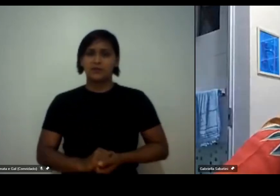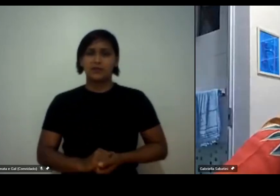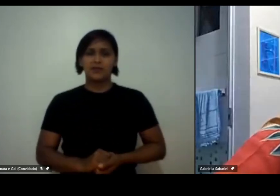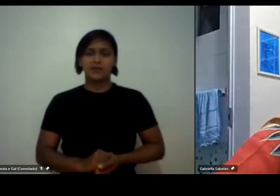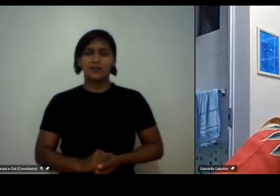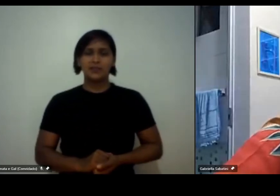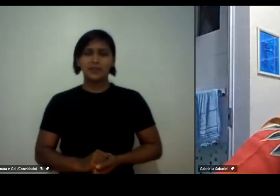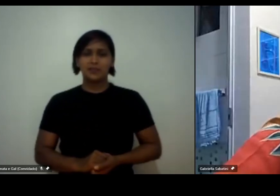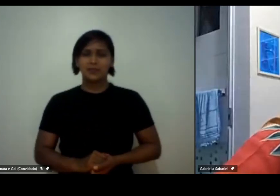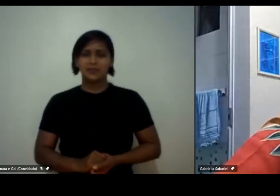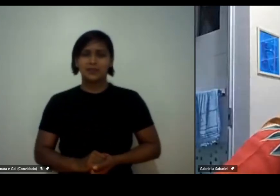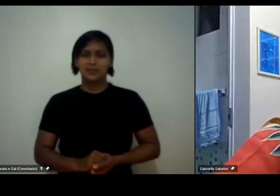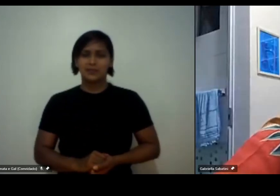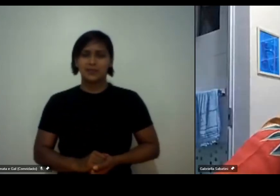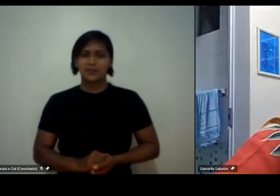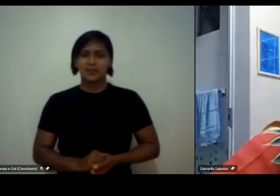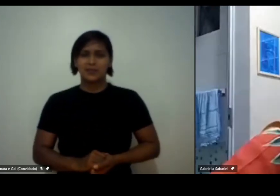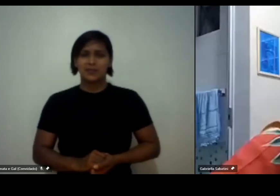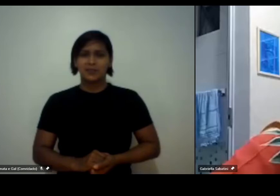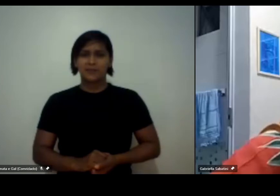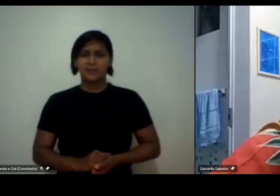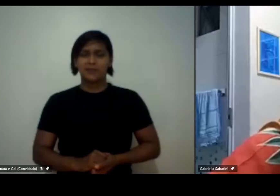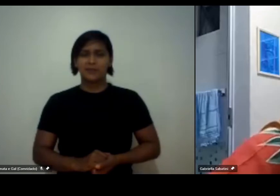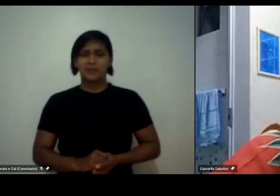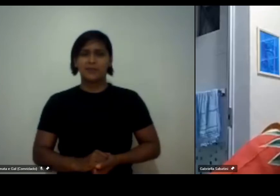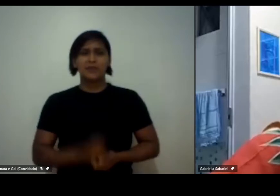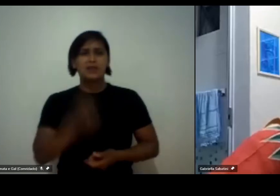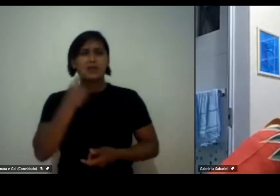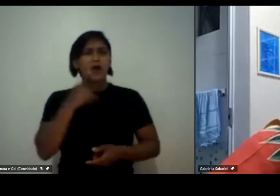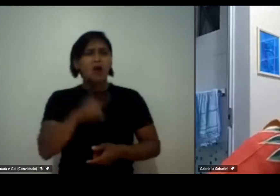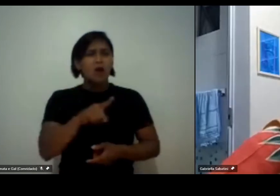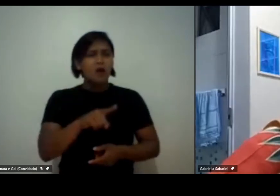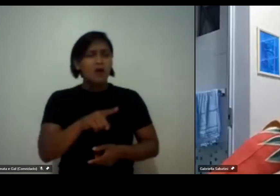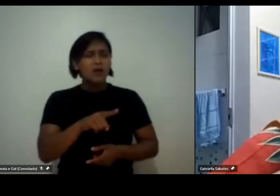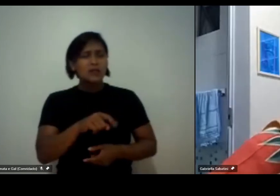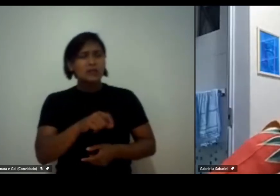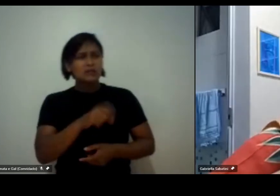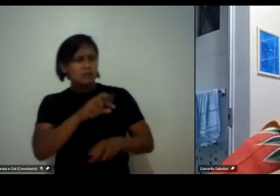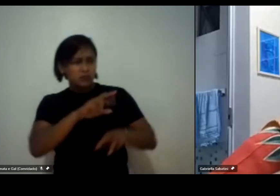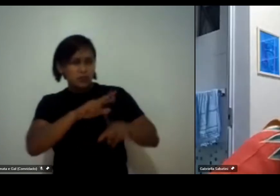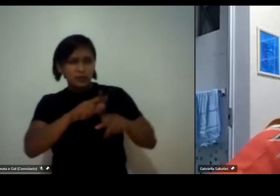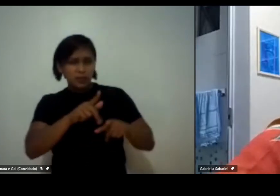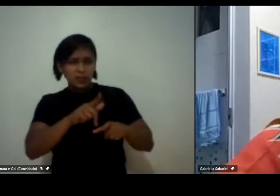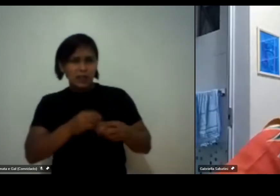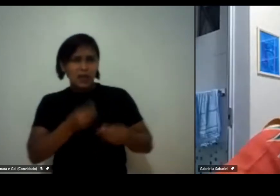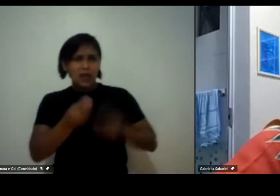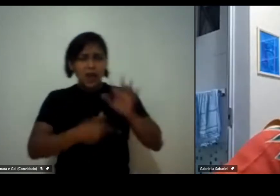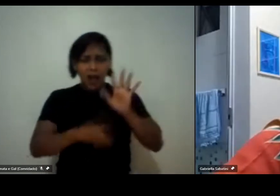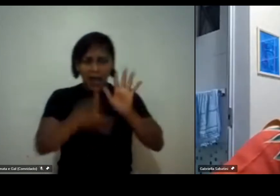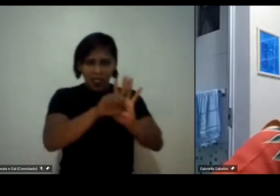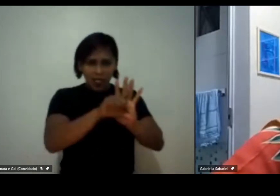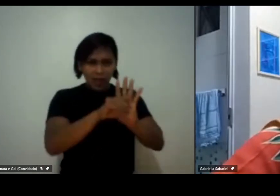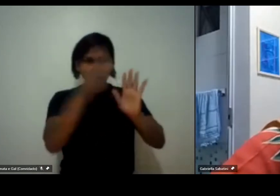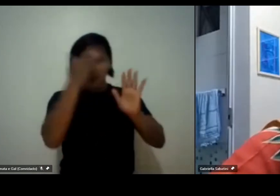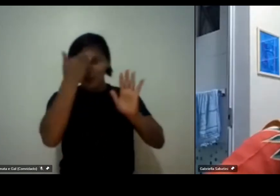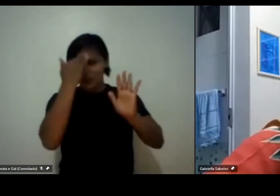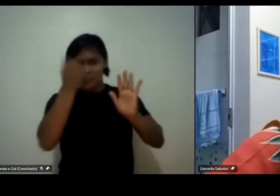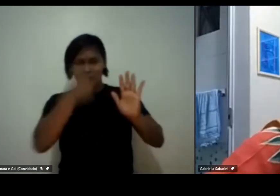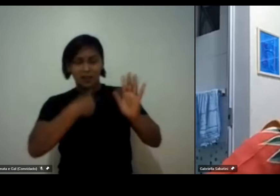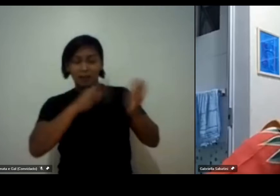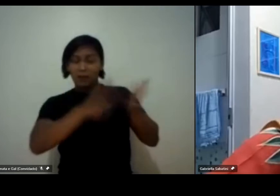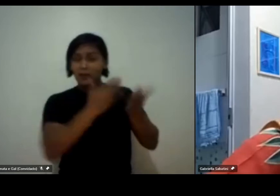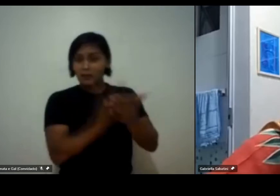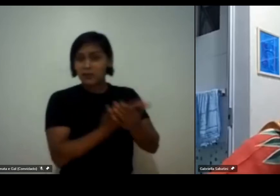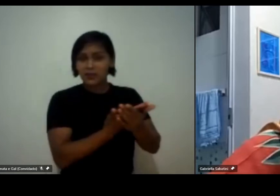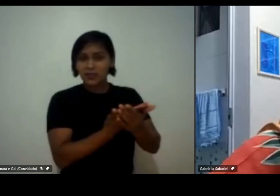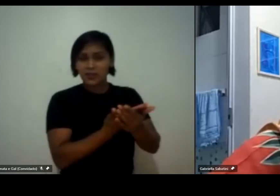surpreende contando como ela percebe a autonomia. Olha que coisa engraçada. Pelo que eu sei das leis, na minha interpretação,